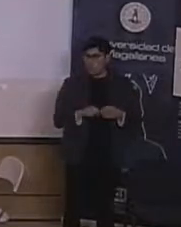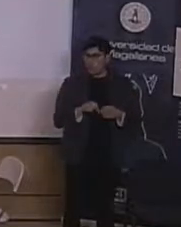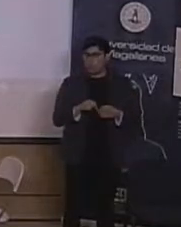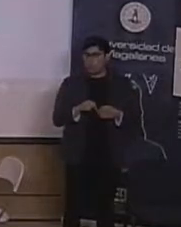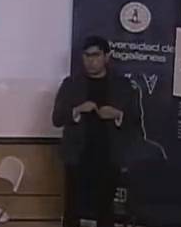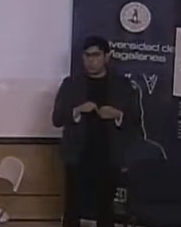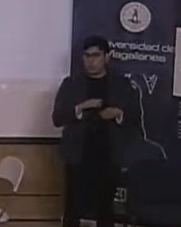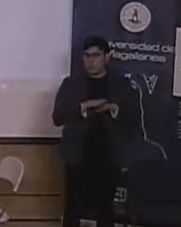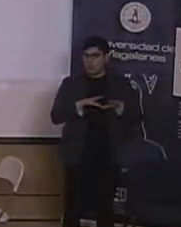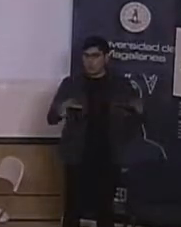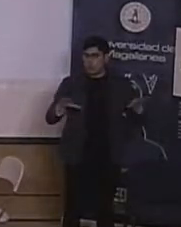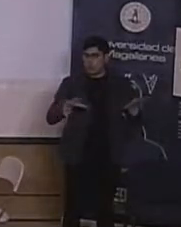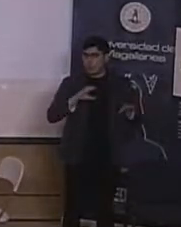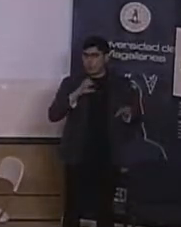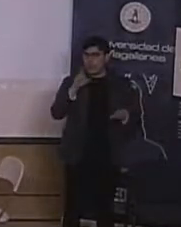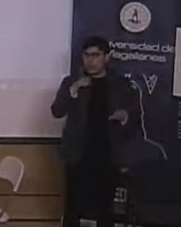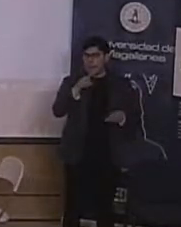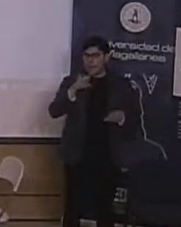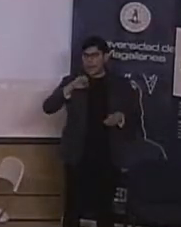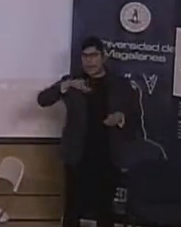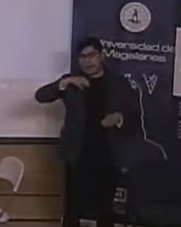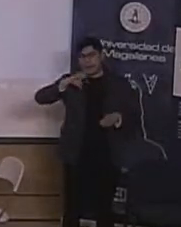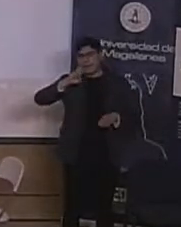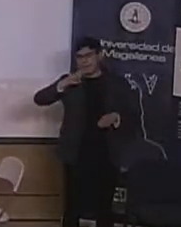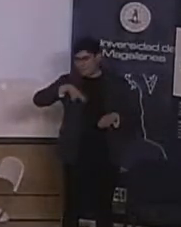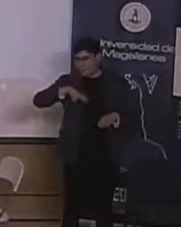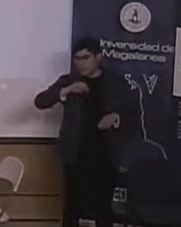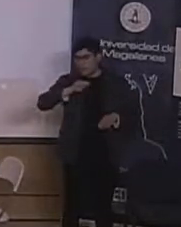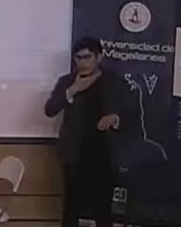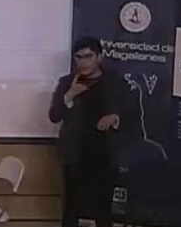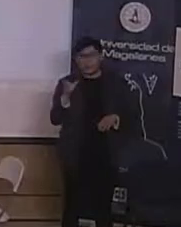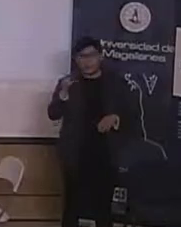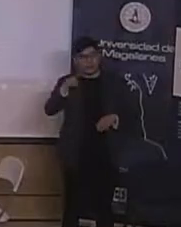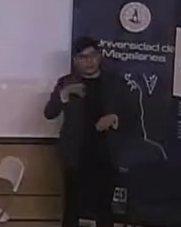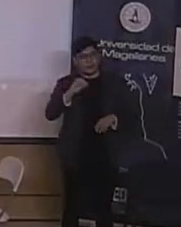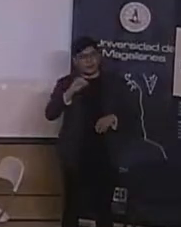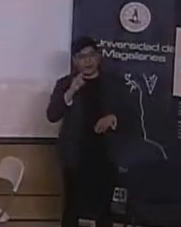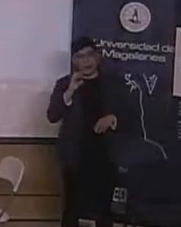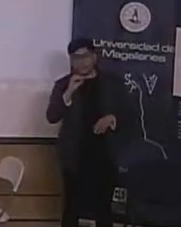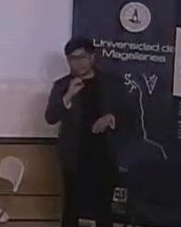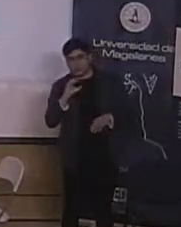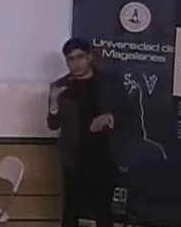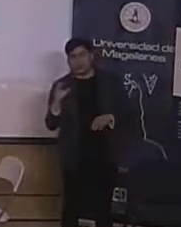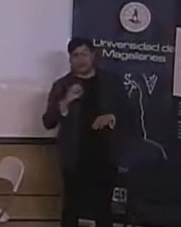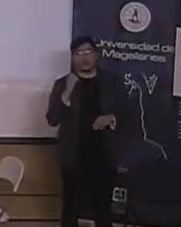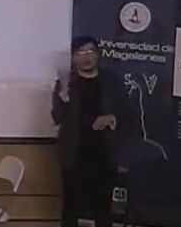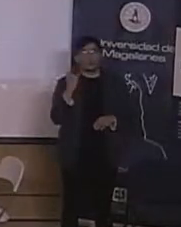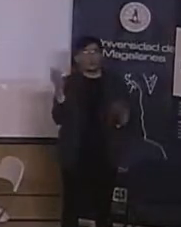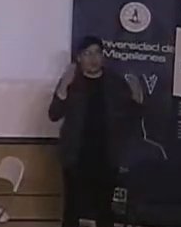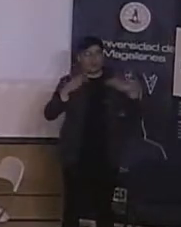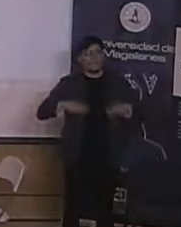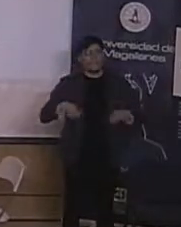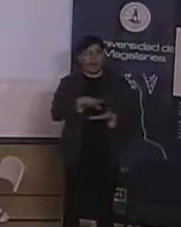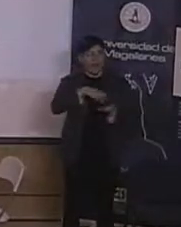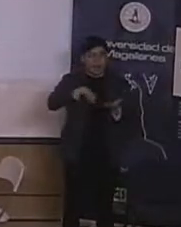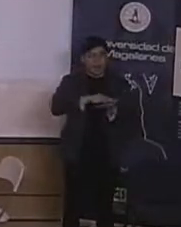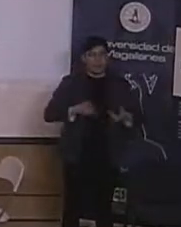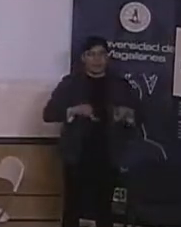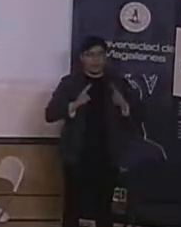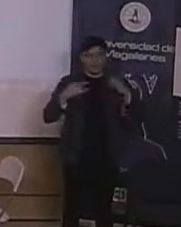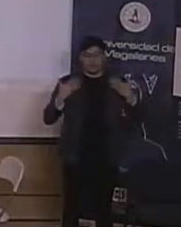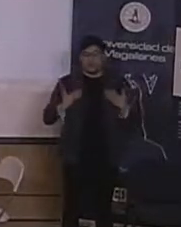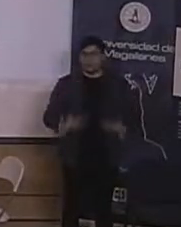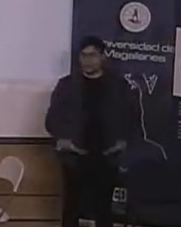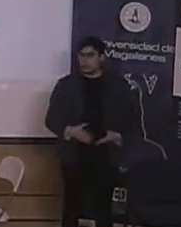doctora jiménez soto de la unidad derechos humanos de la universidad de magallanes donde comenzaremos con la charla magistral